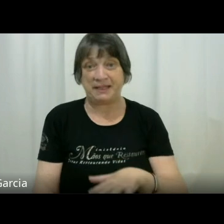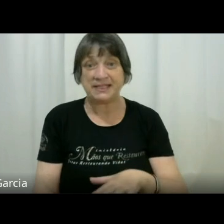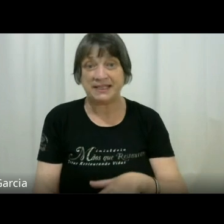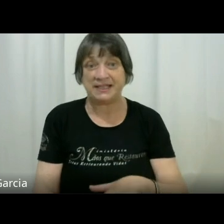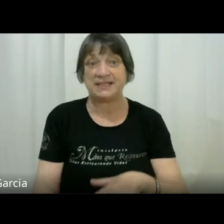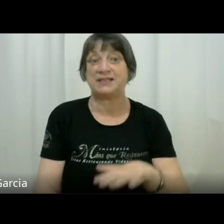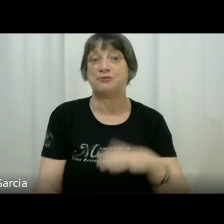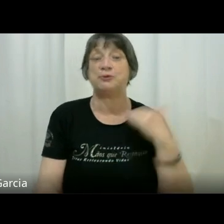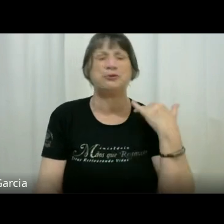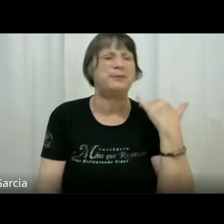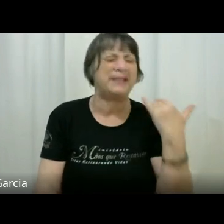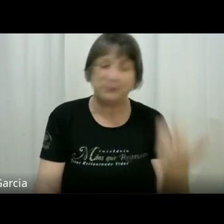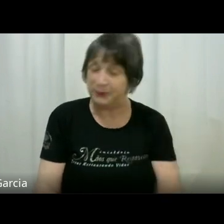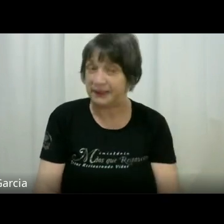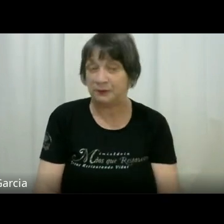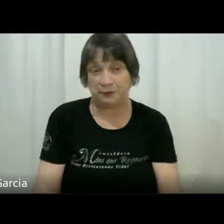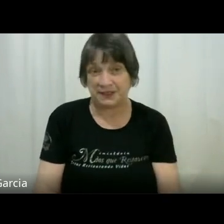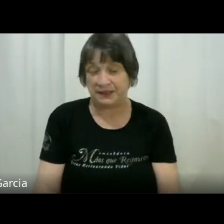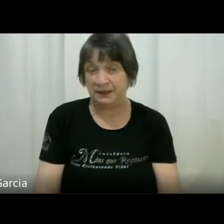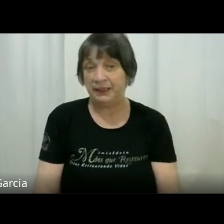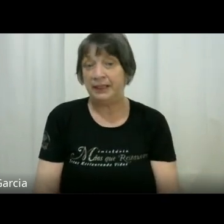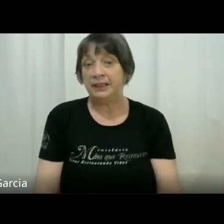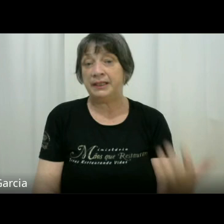fazer pesquisas, o YouTube tem muita